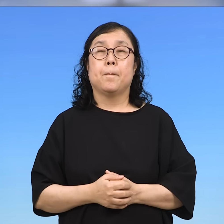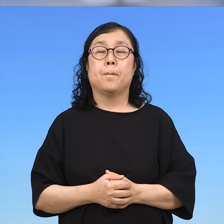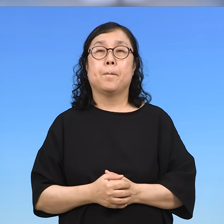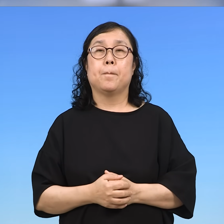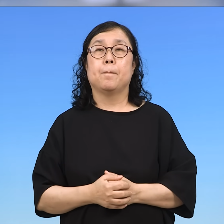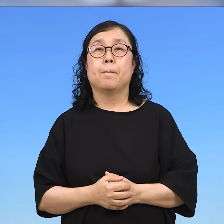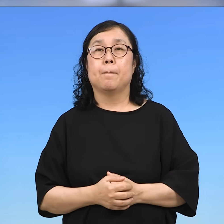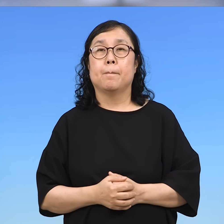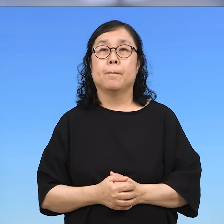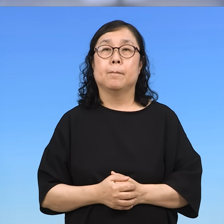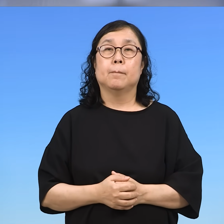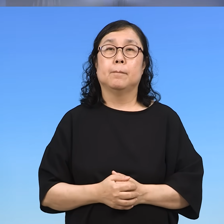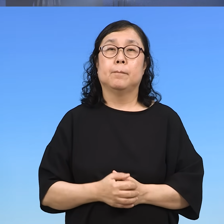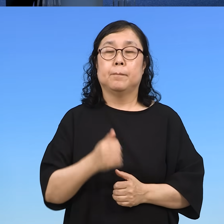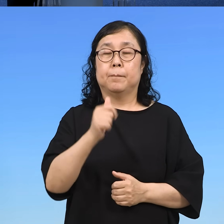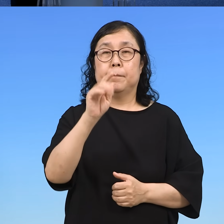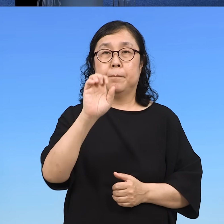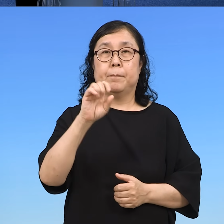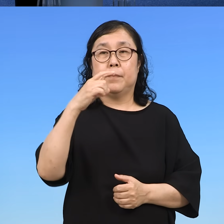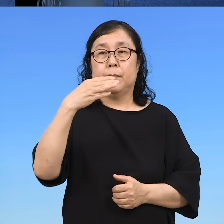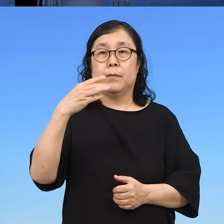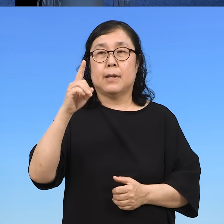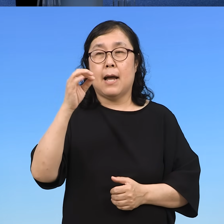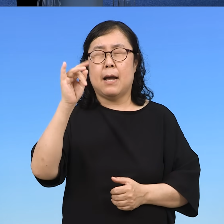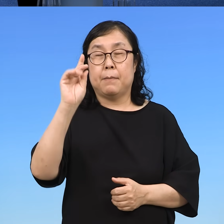한 대목을 읽어드리겠습니다.